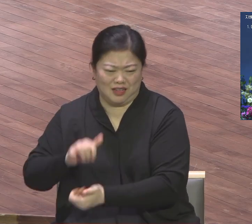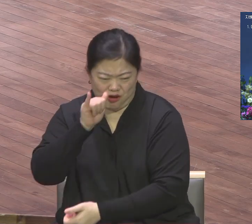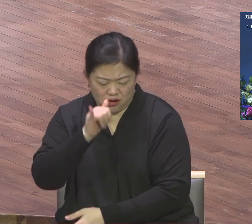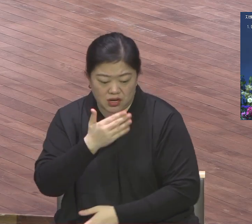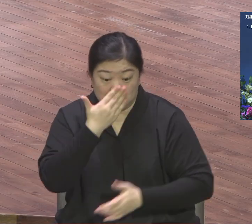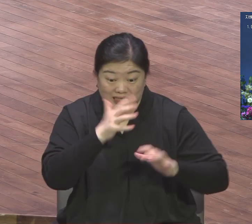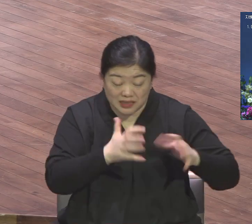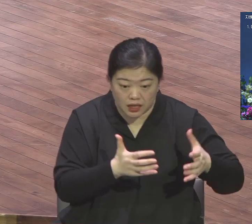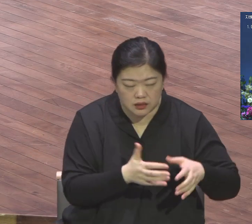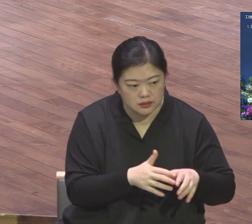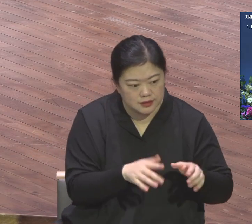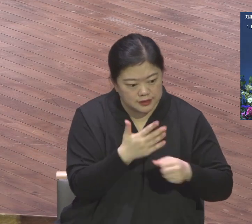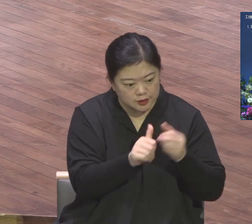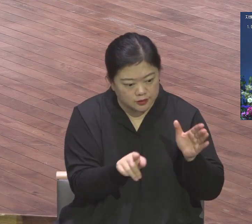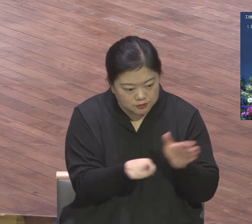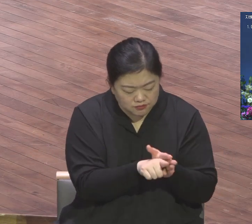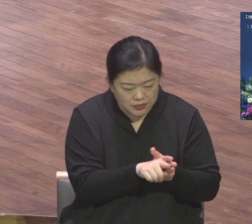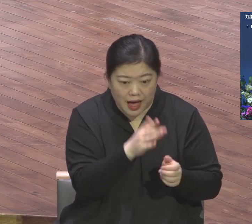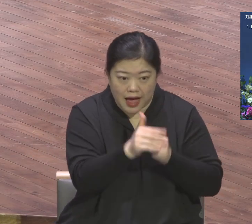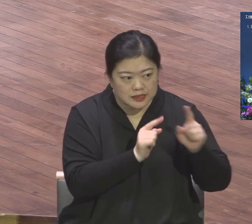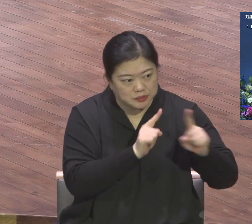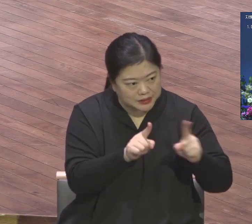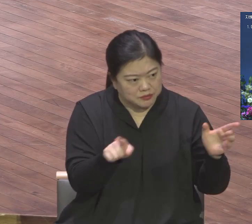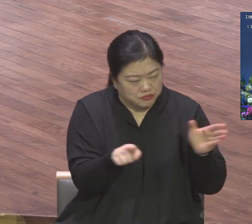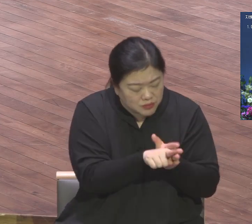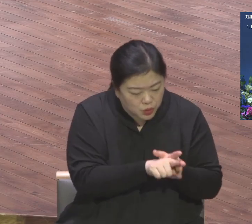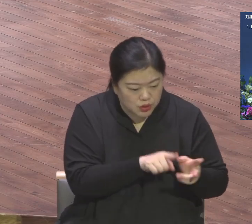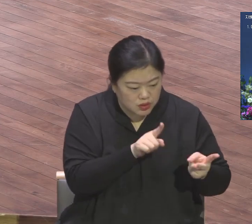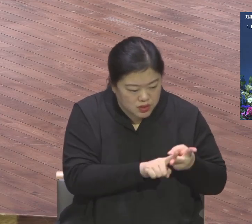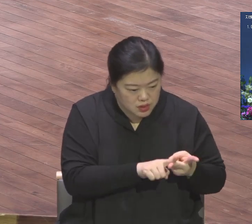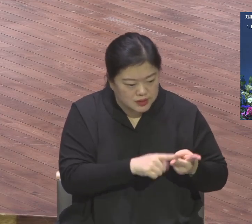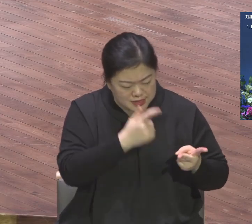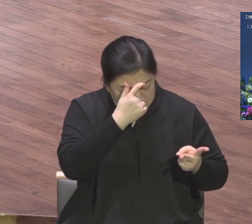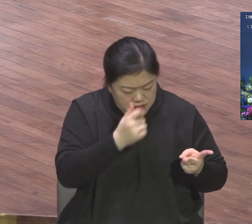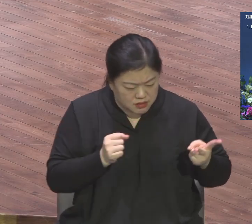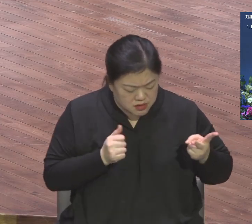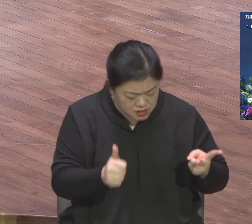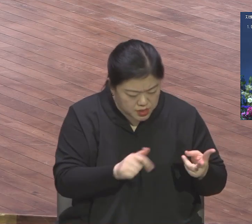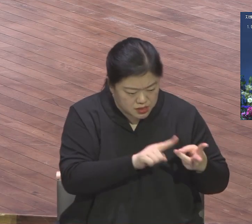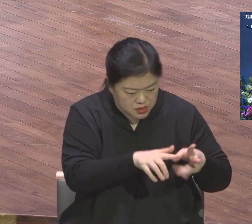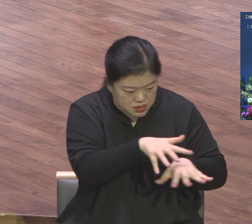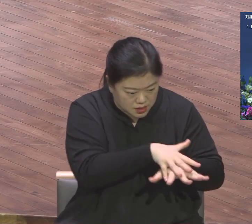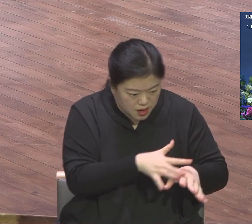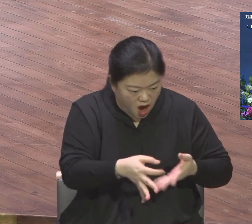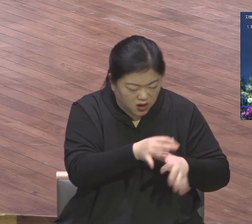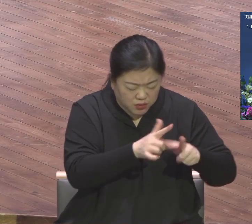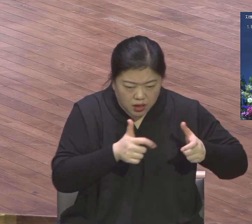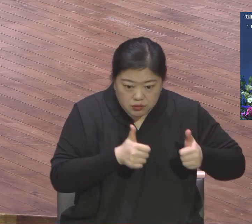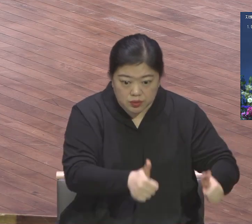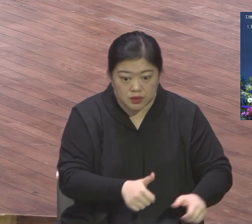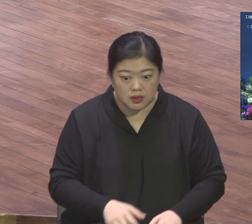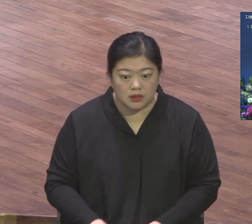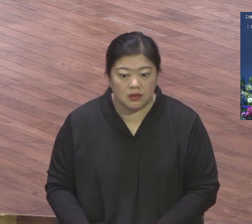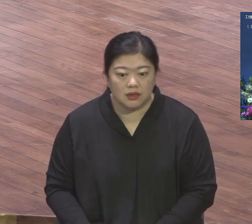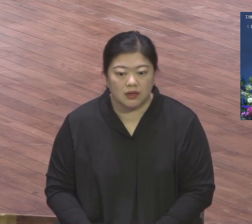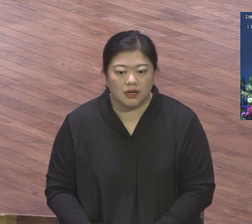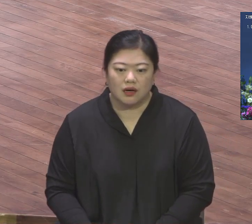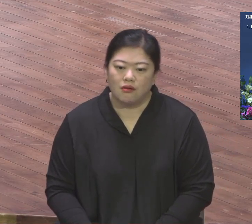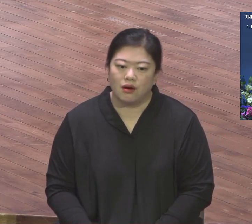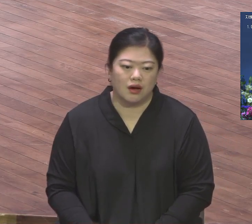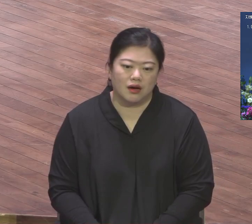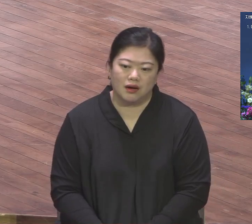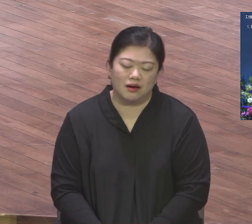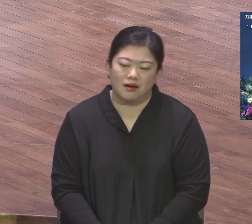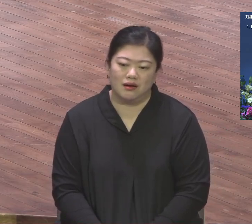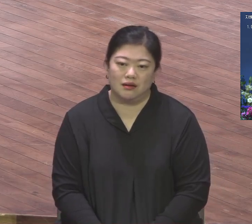받아야 되고. 그 뭐 이스라엘 한다 무조건 막 그냥 너 했다가는 큰일 나니까 잘리니까